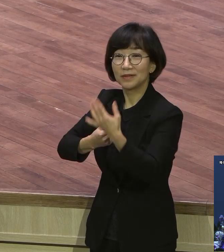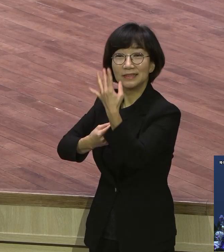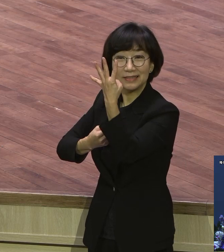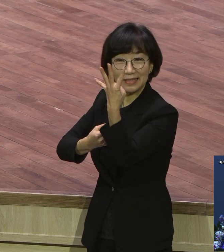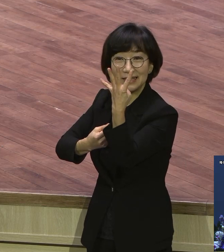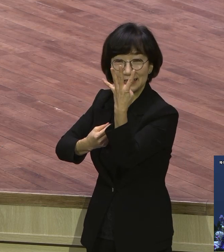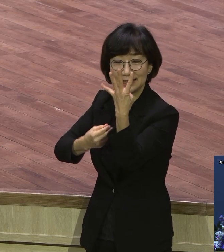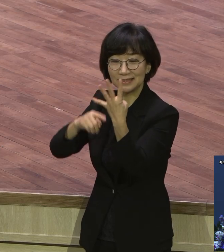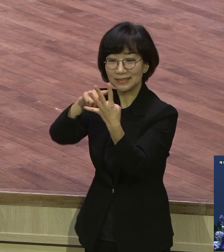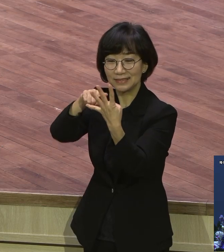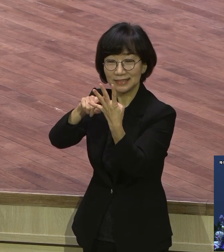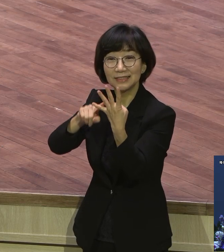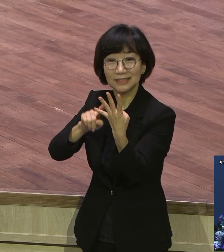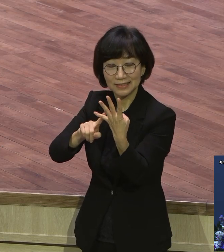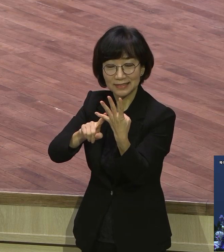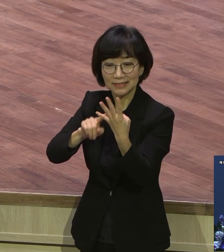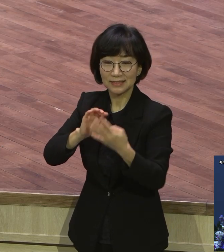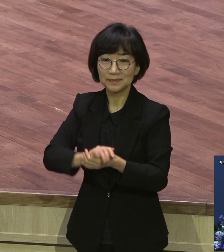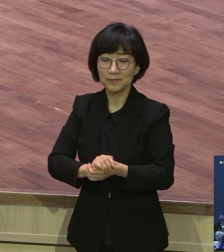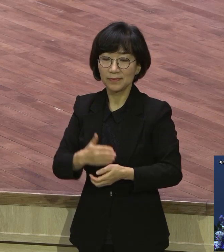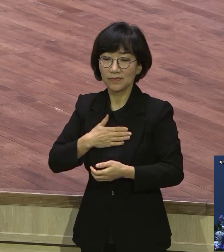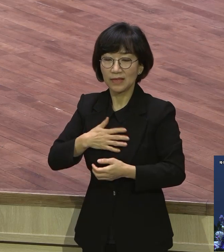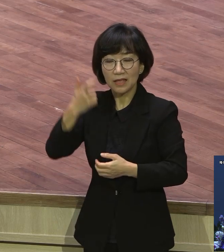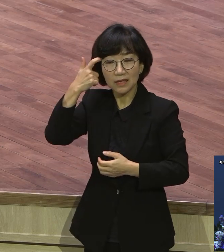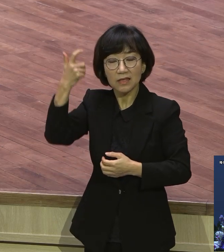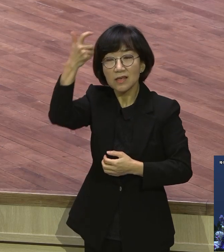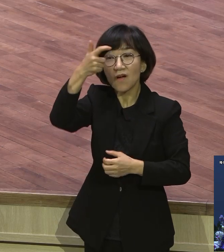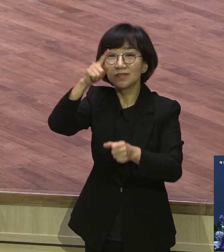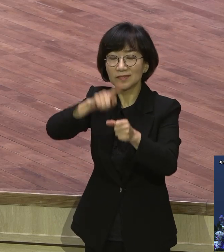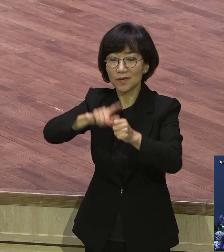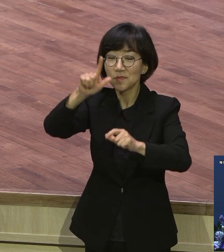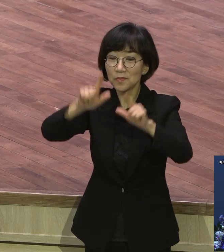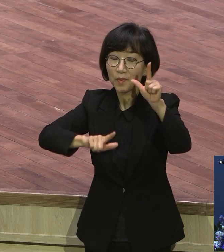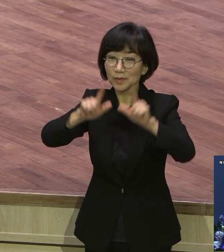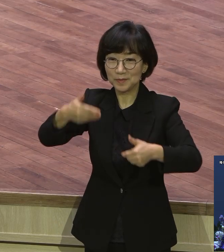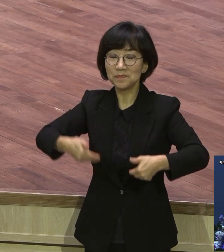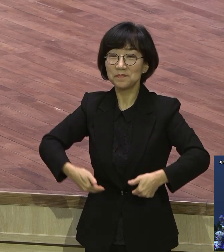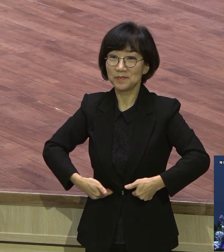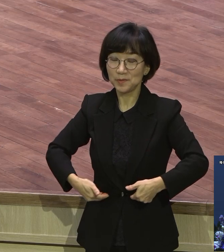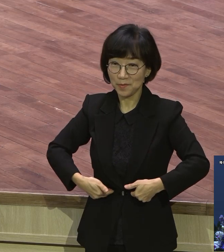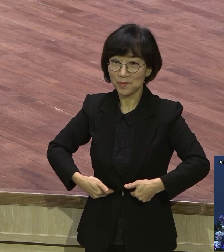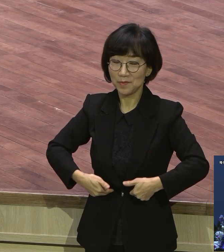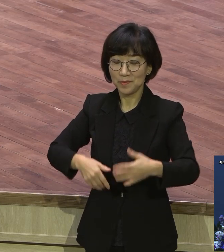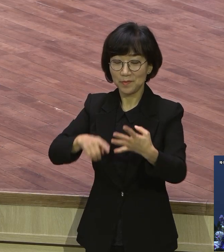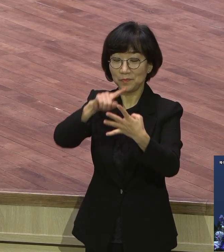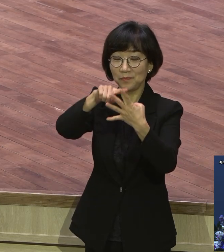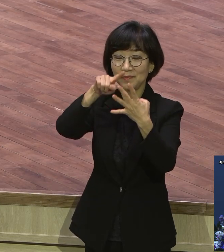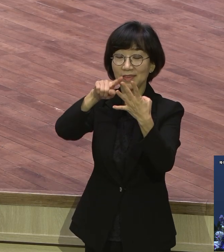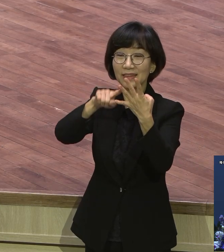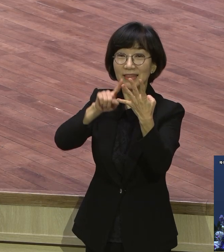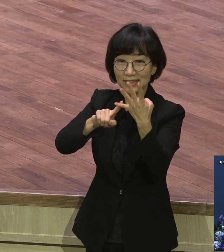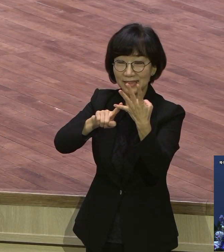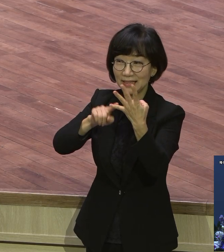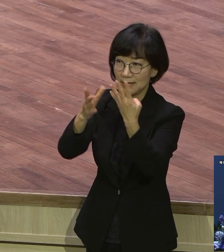속에서 어떤 내가 영적 자세를 가져야 행복한 삶을 사느냐라는 내용이